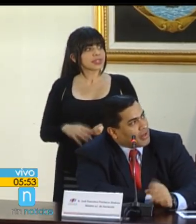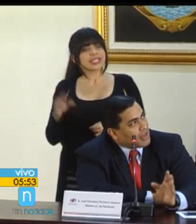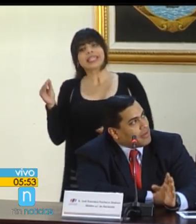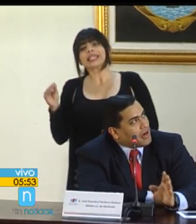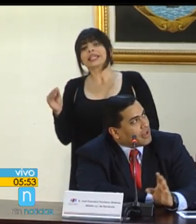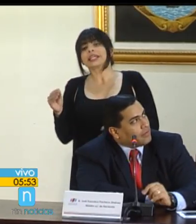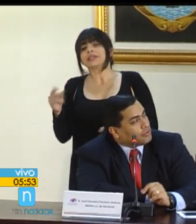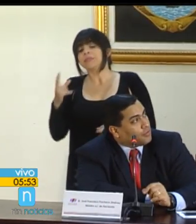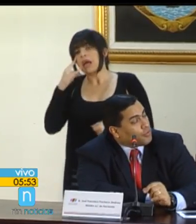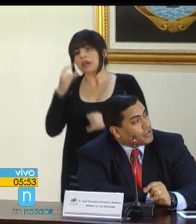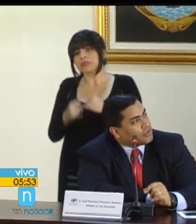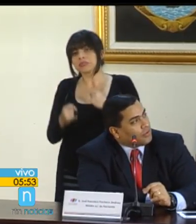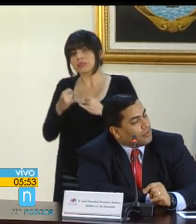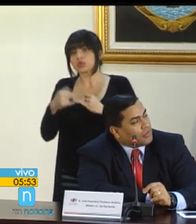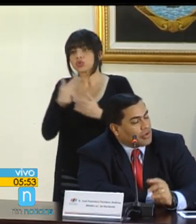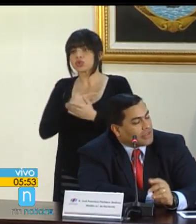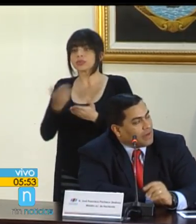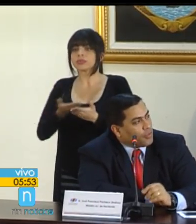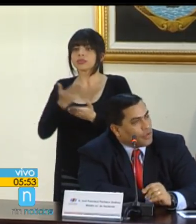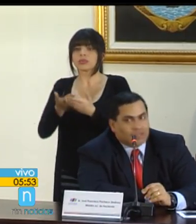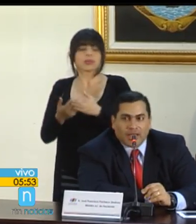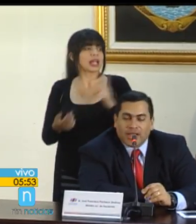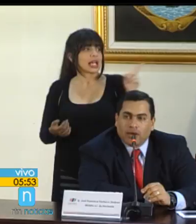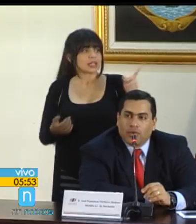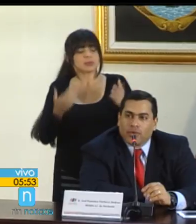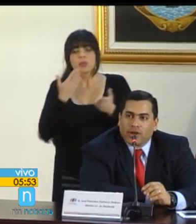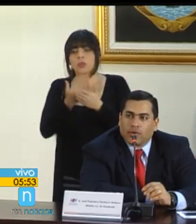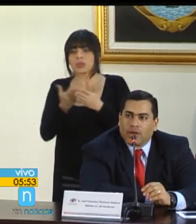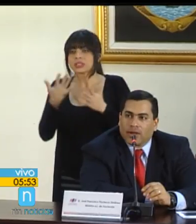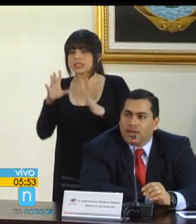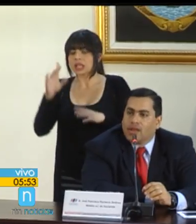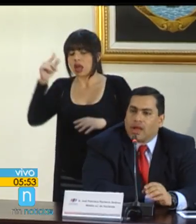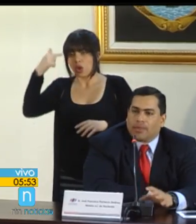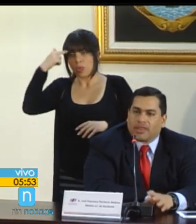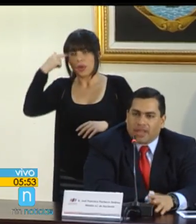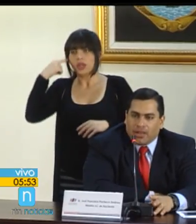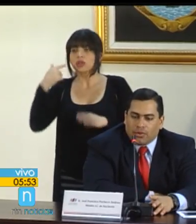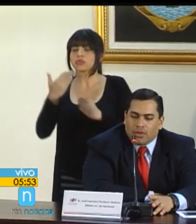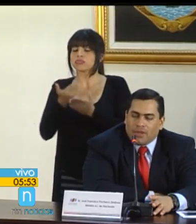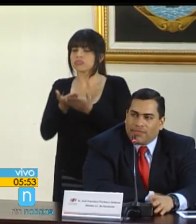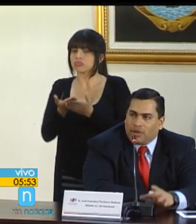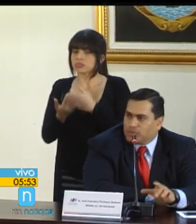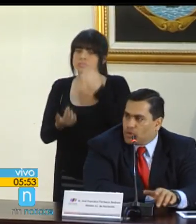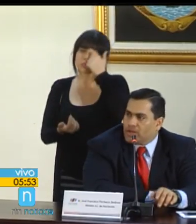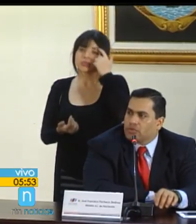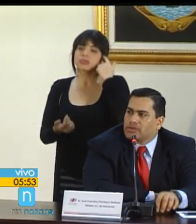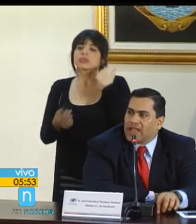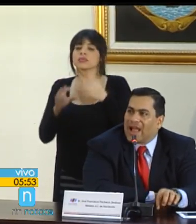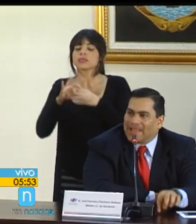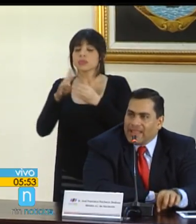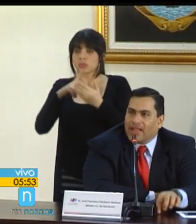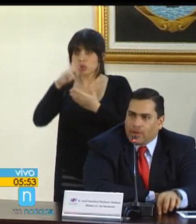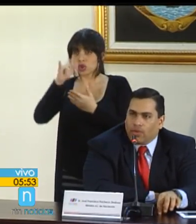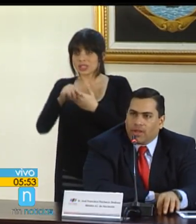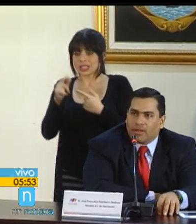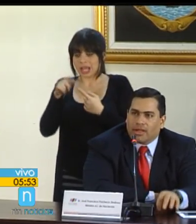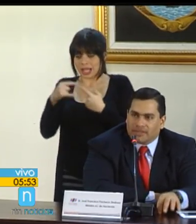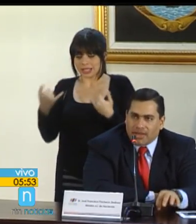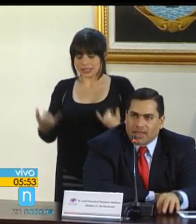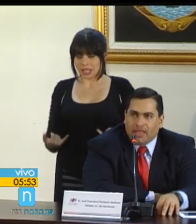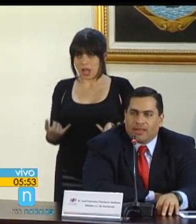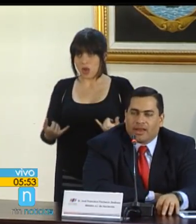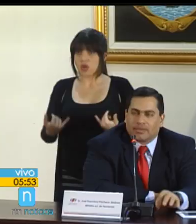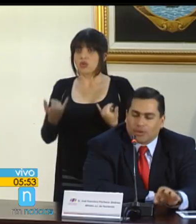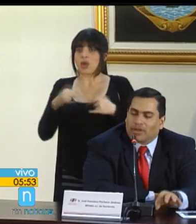Y para terminar, hemos propuesto, bueno, esta es la propuesta que ya el gobierno ha planteado de los proyectos que al día de hoy